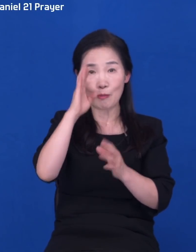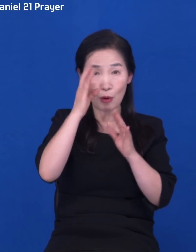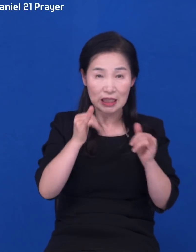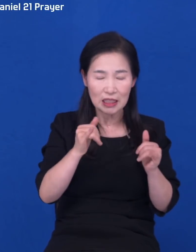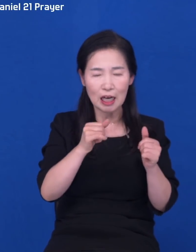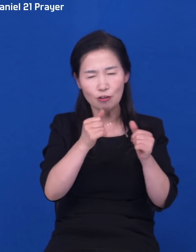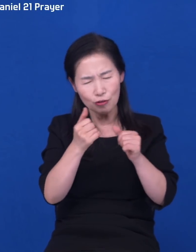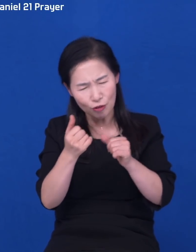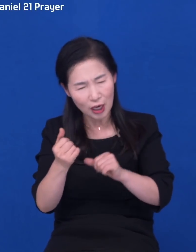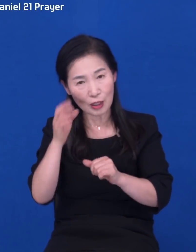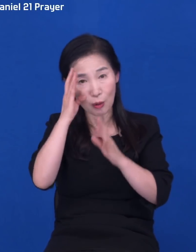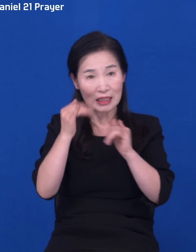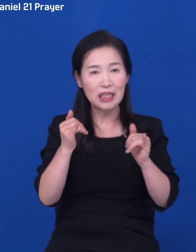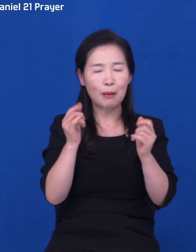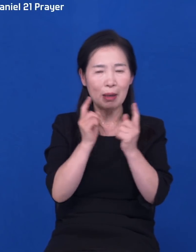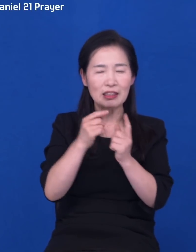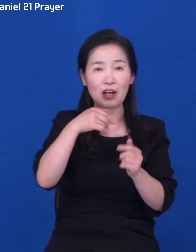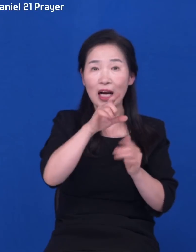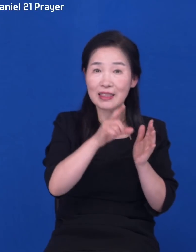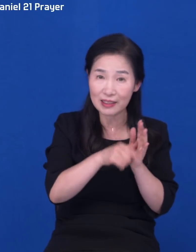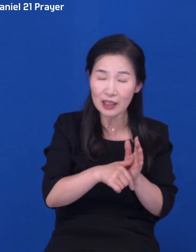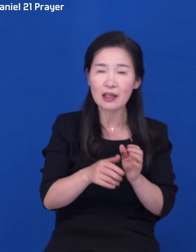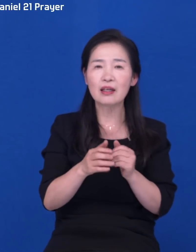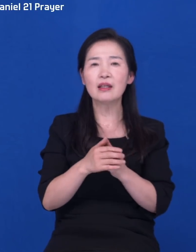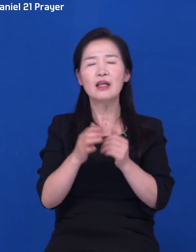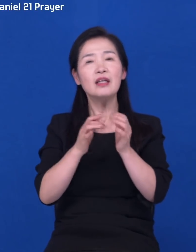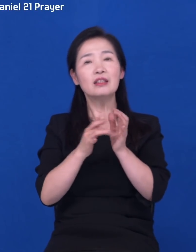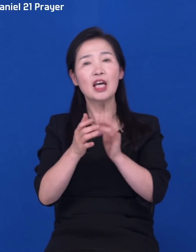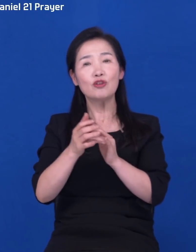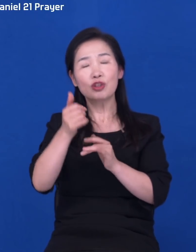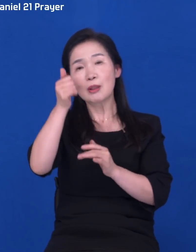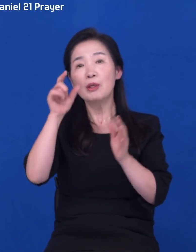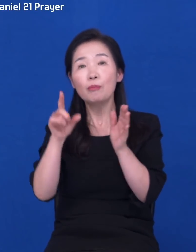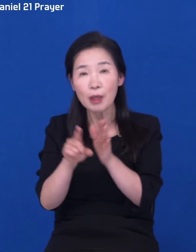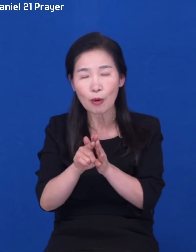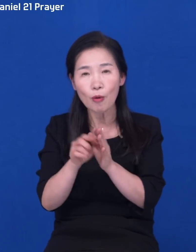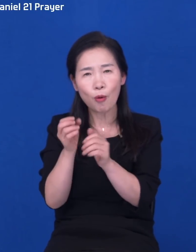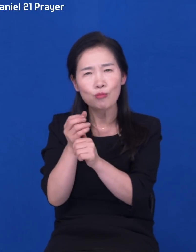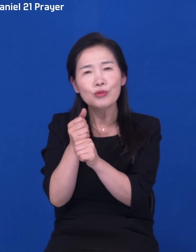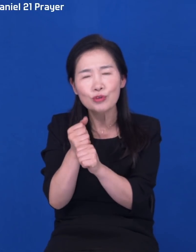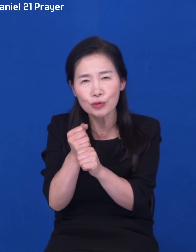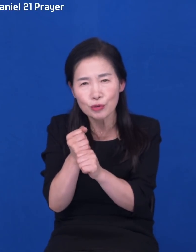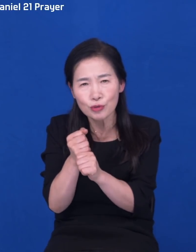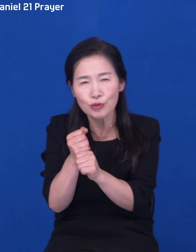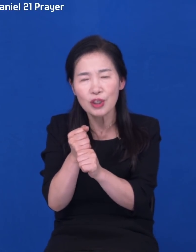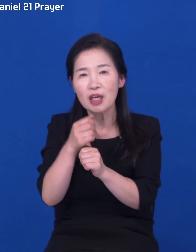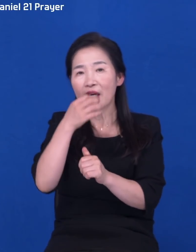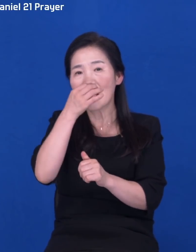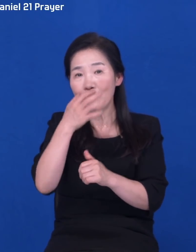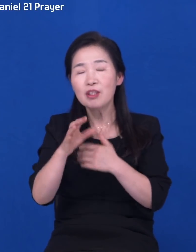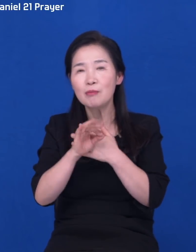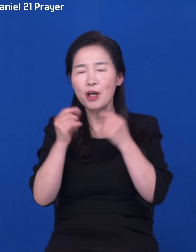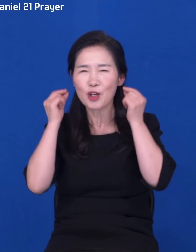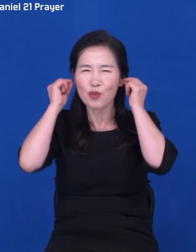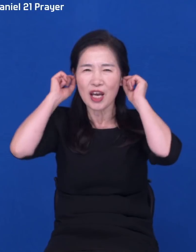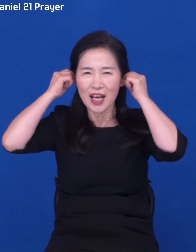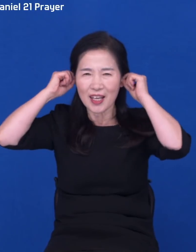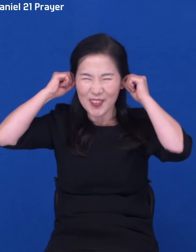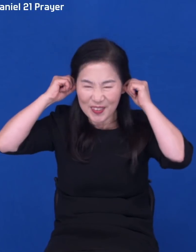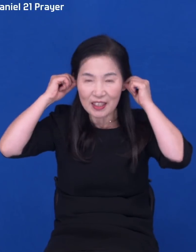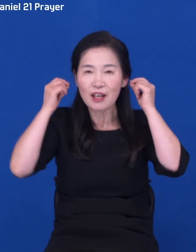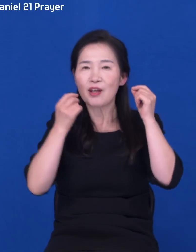때 예수님을 믿고 붙드는데 힘들면 귀에다가 이어폰으로 요한복음